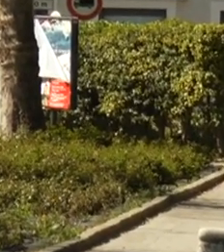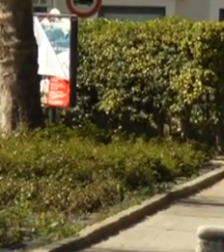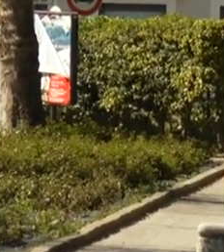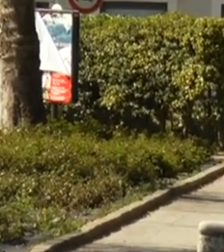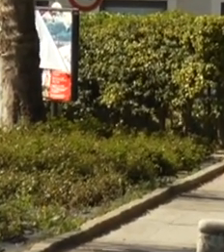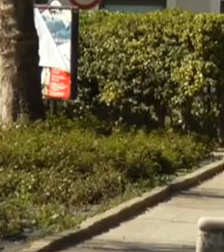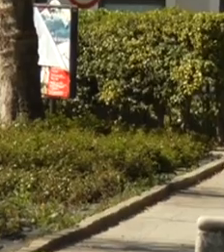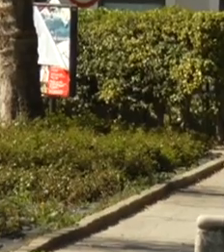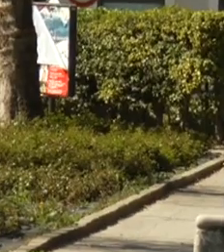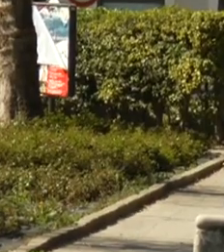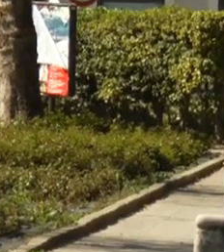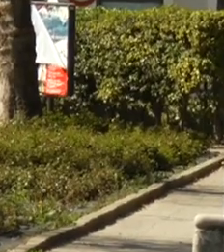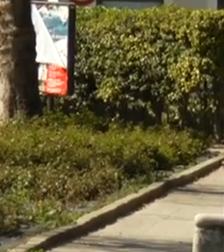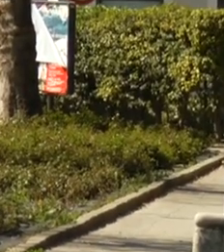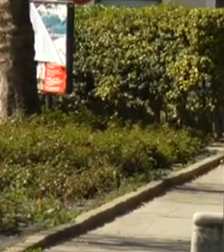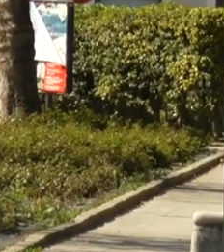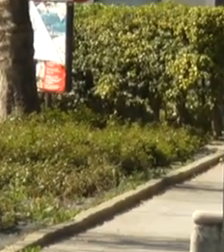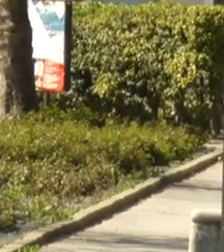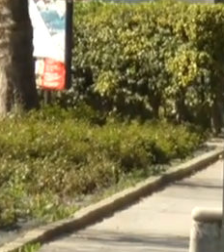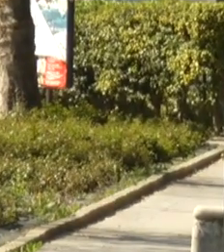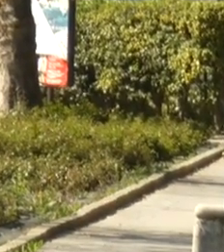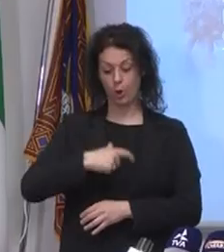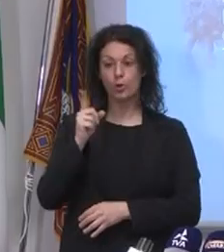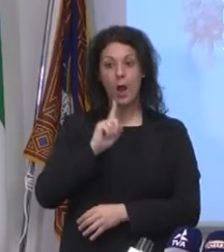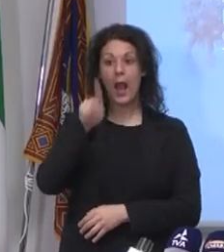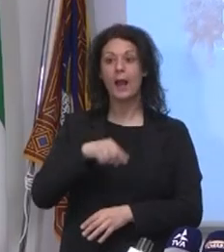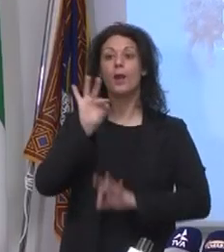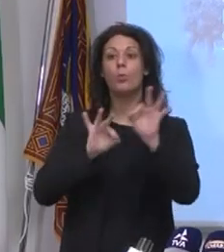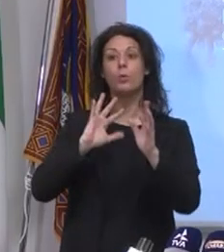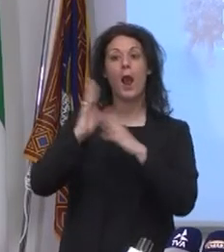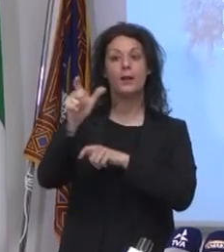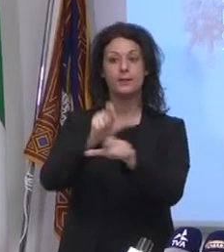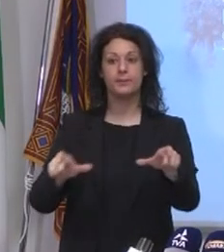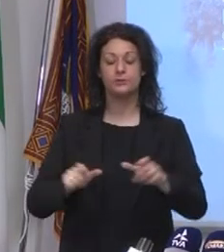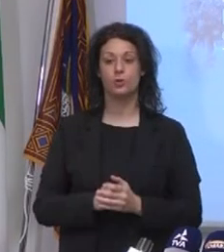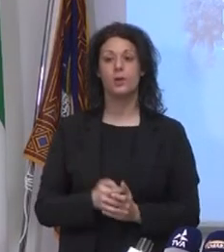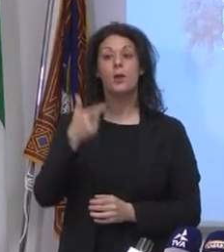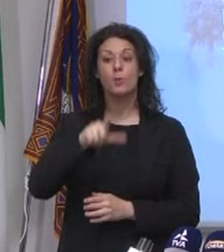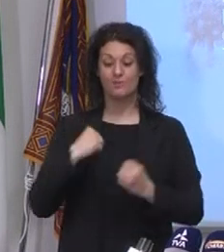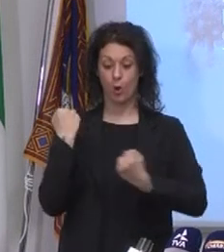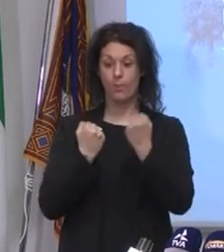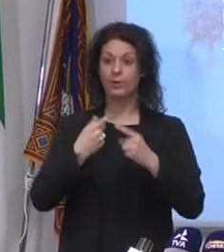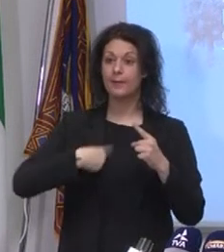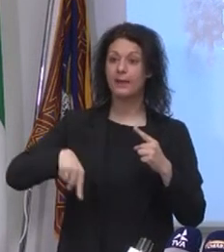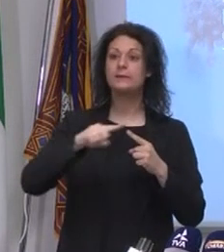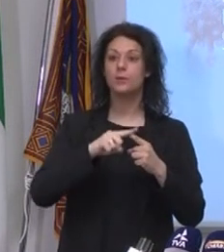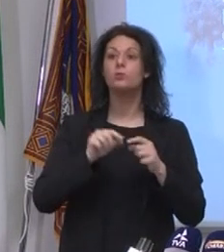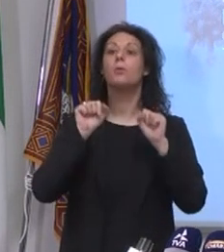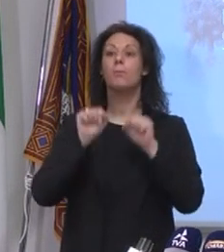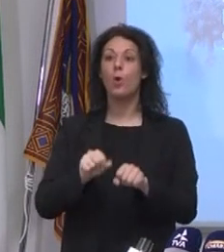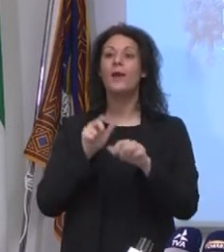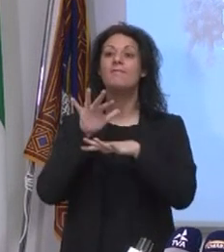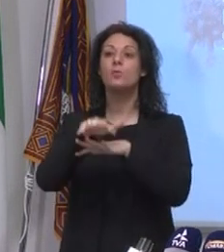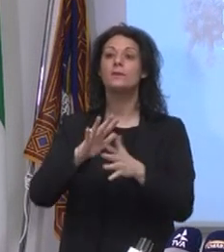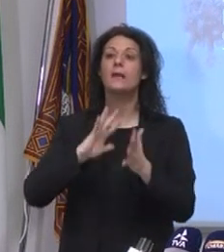hanno approfittato di questo allentamento per fare gite e passeggiate fuori porta. La notizia è arrivata al presidente Zaia assieme alla documentazione fotografica di